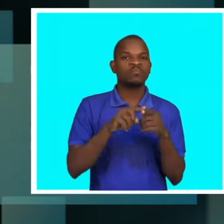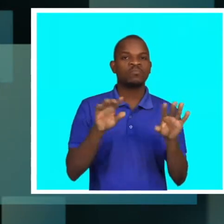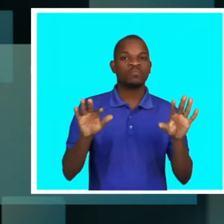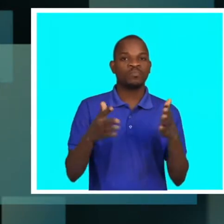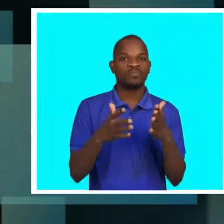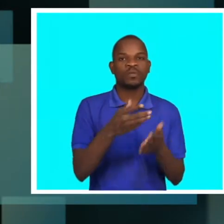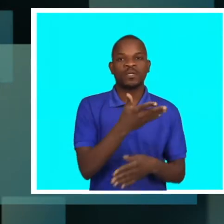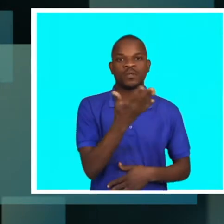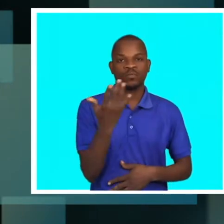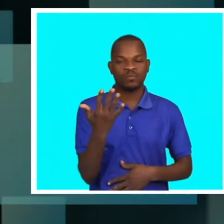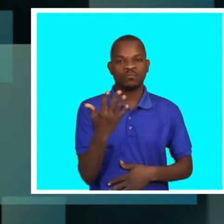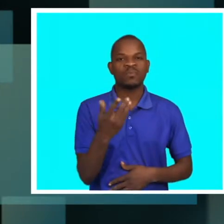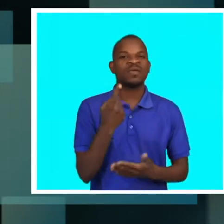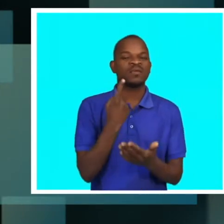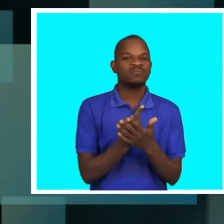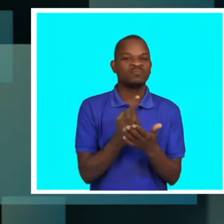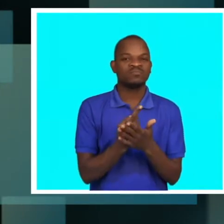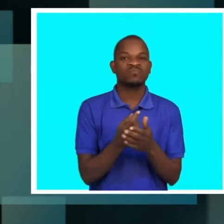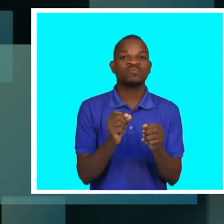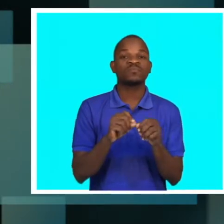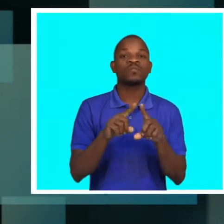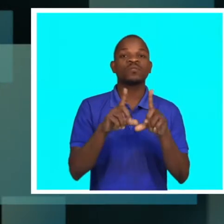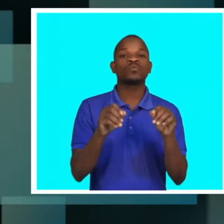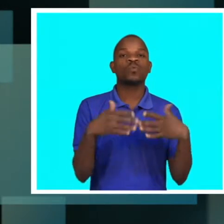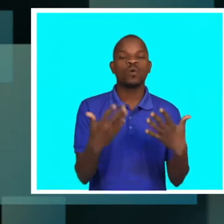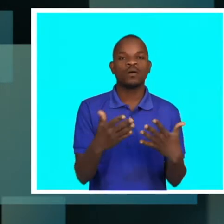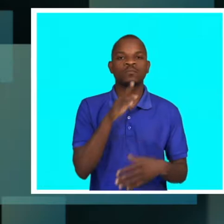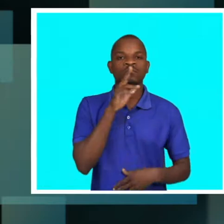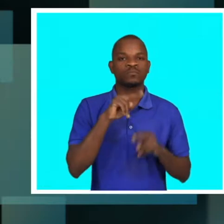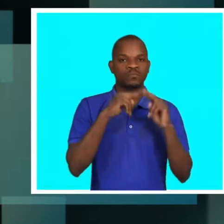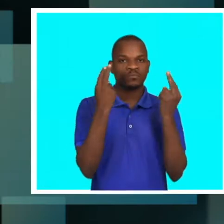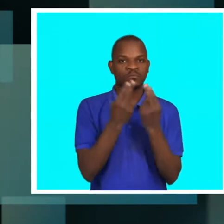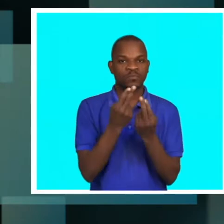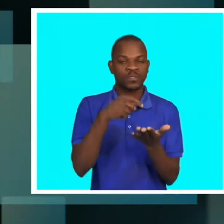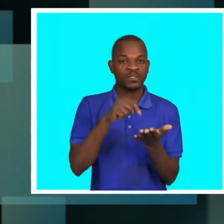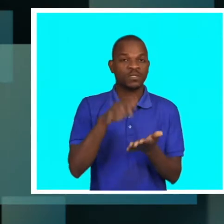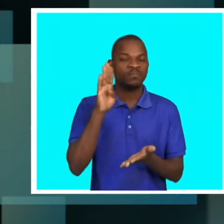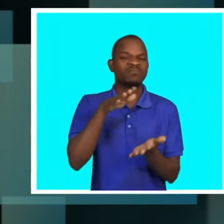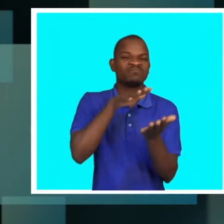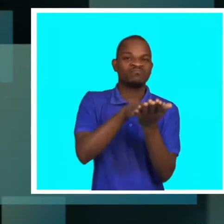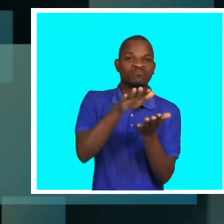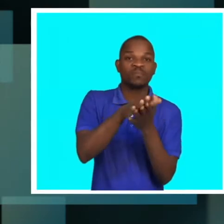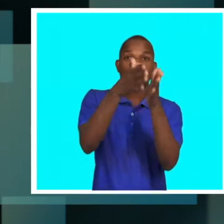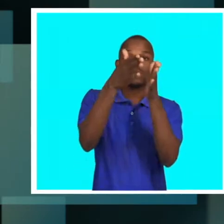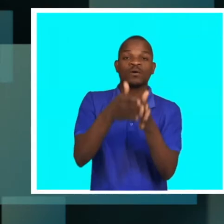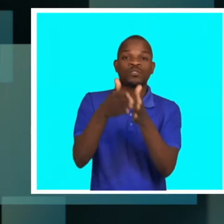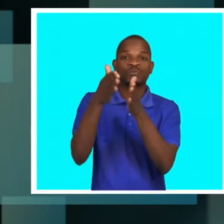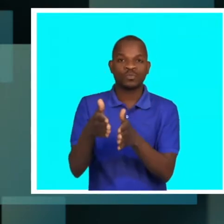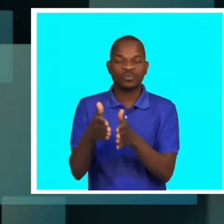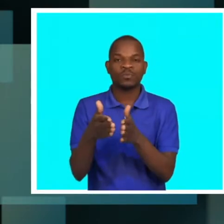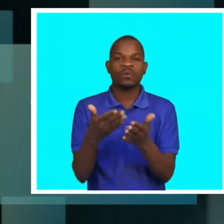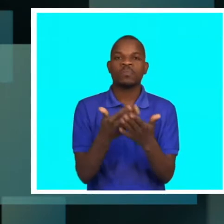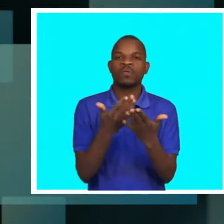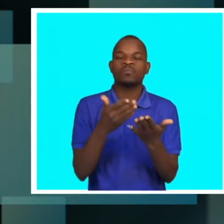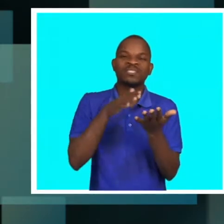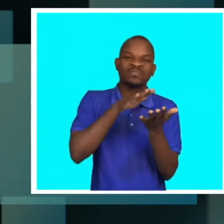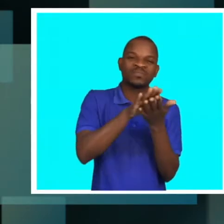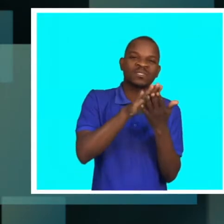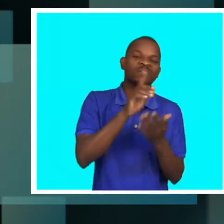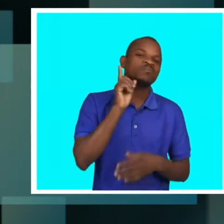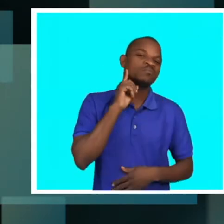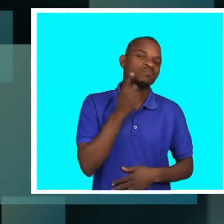Para reduzir estes números nesta parcela do país, o Conselho Municipal da Beira tem sensibilizado os munícipes daquela urbe a